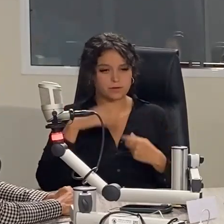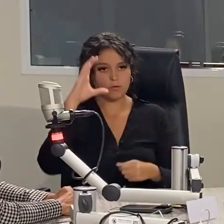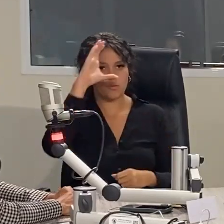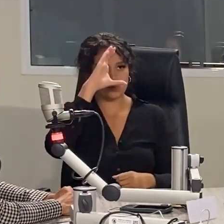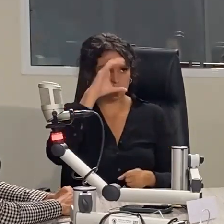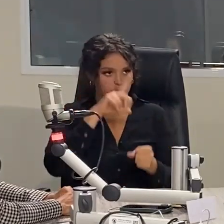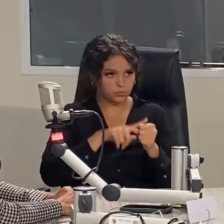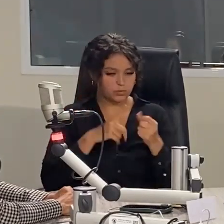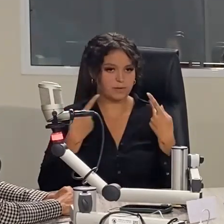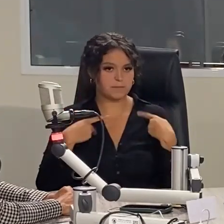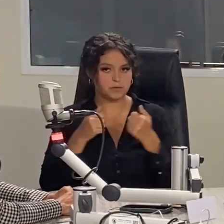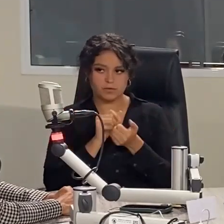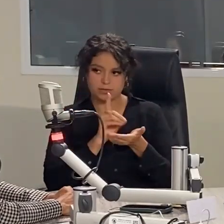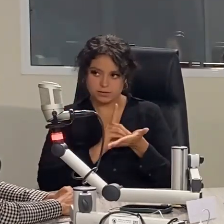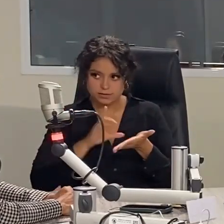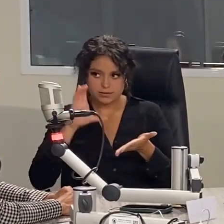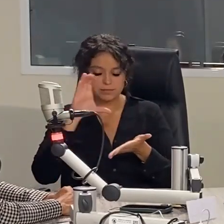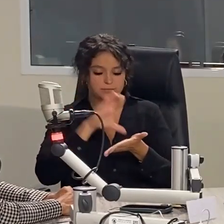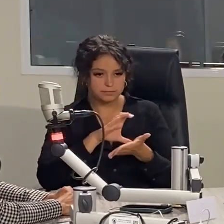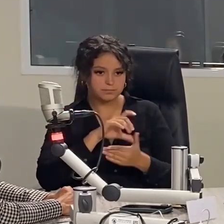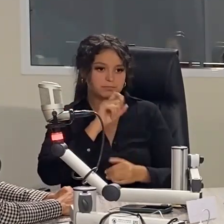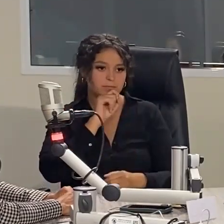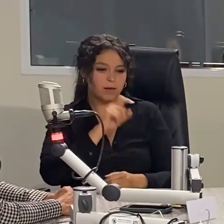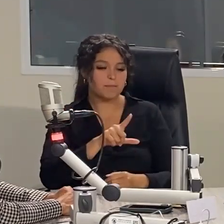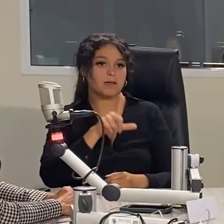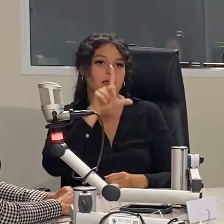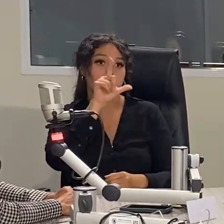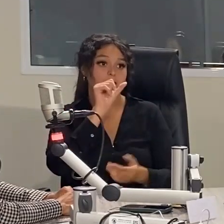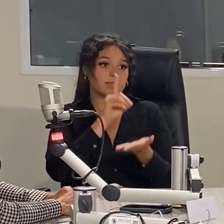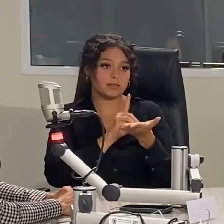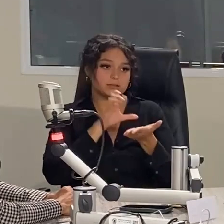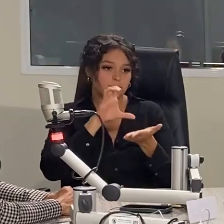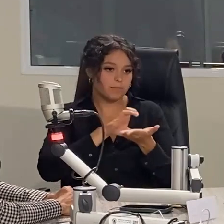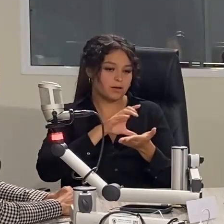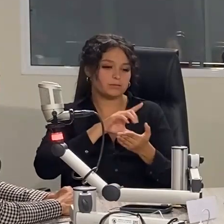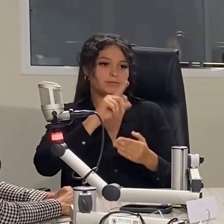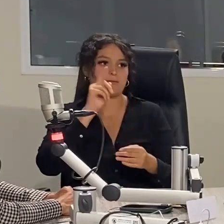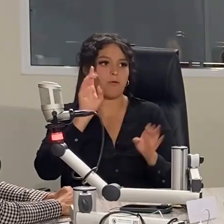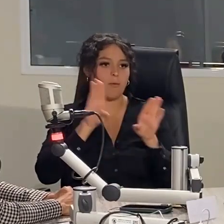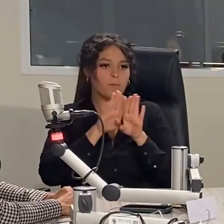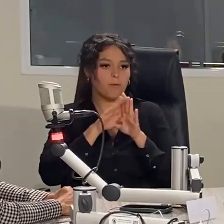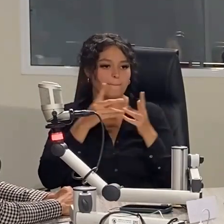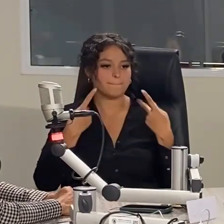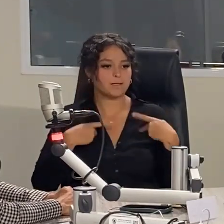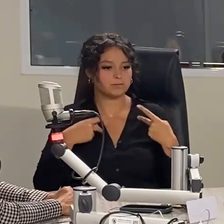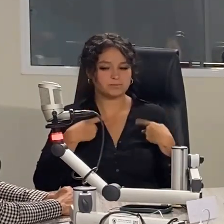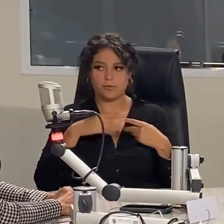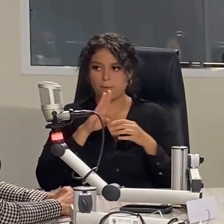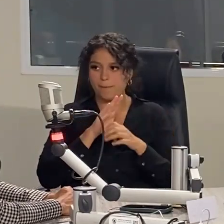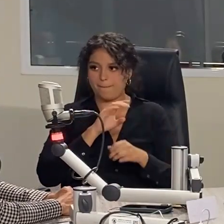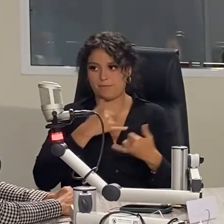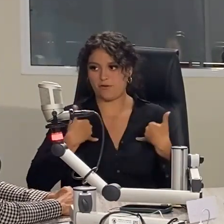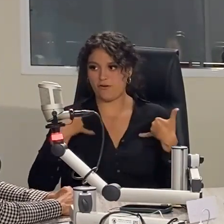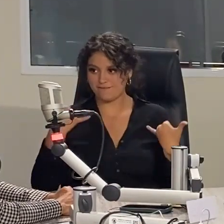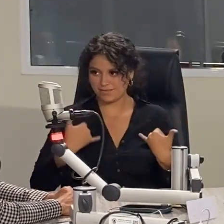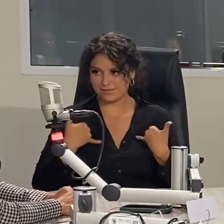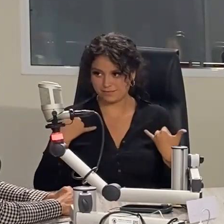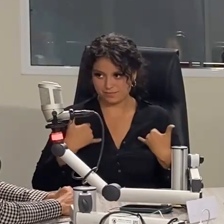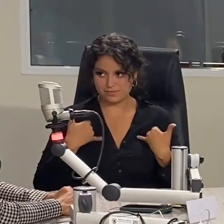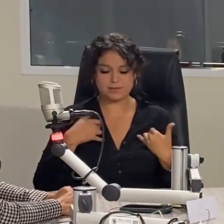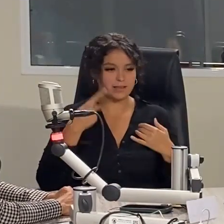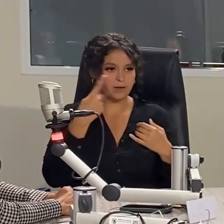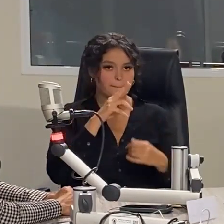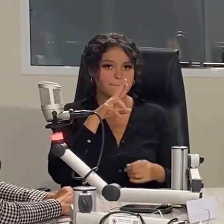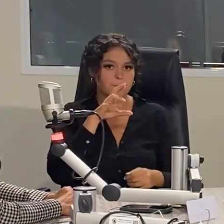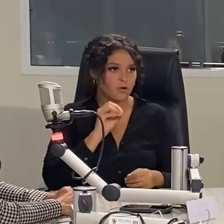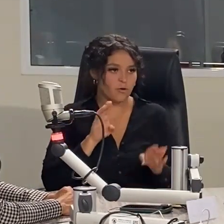cultura, invitarlos a que conozcan la cultura de la discapacidad, invitar a los jóvenes de Generación Pro